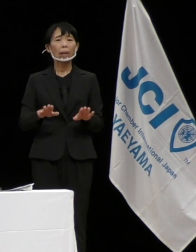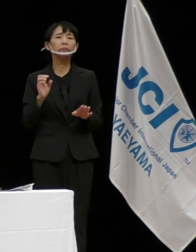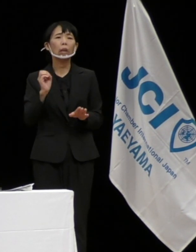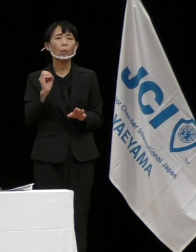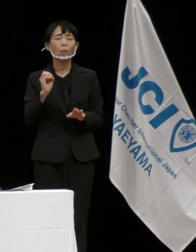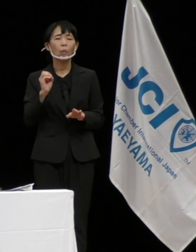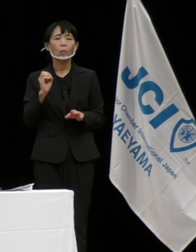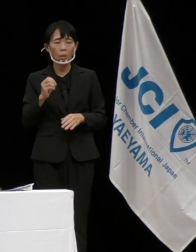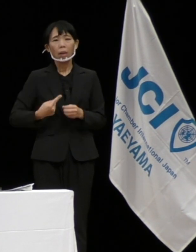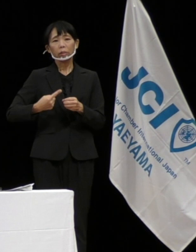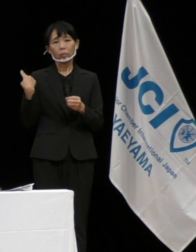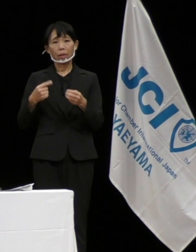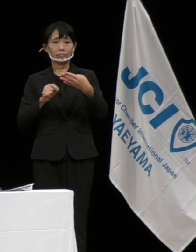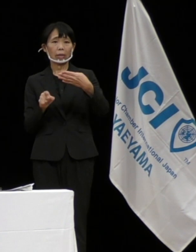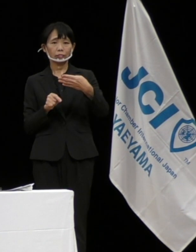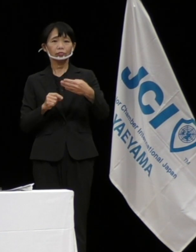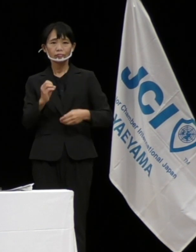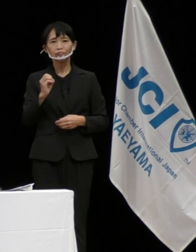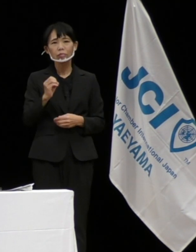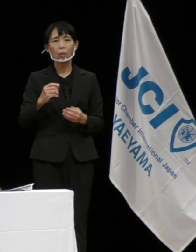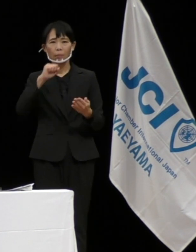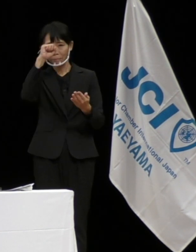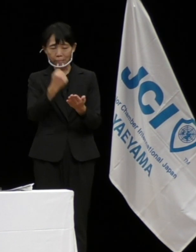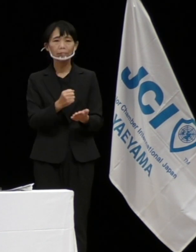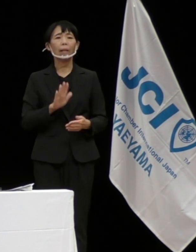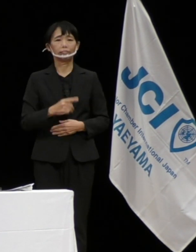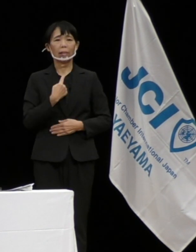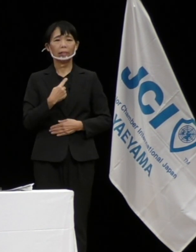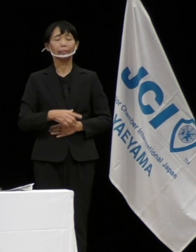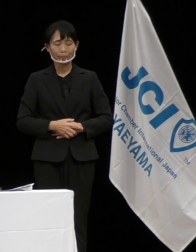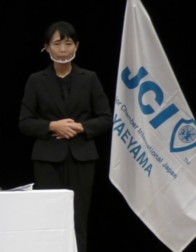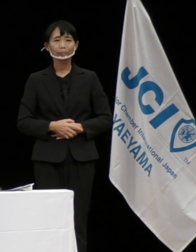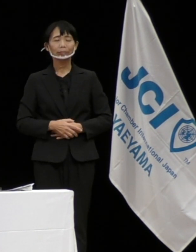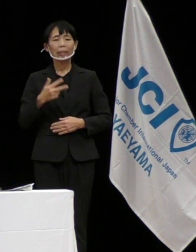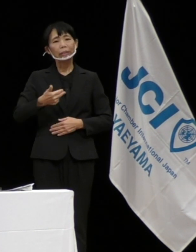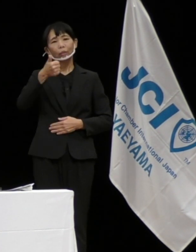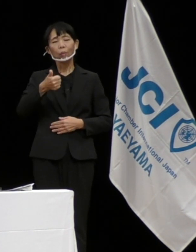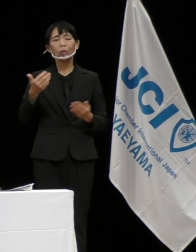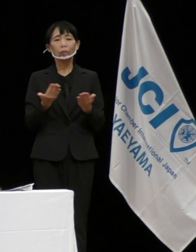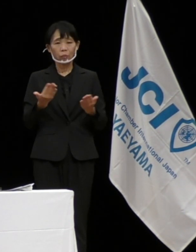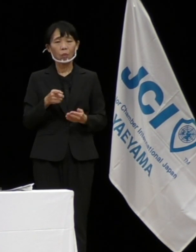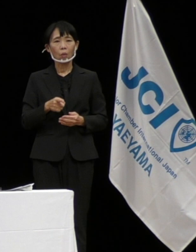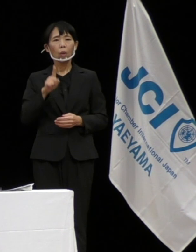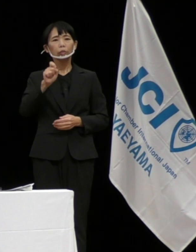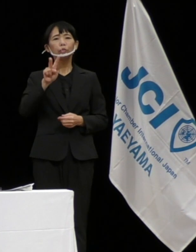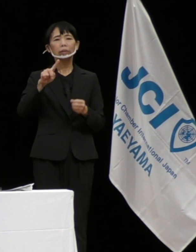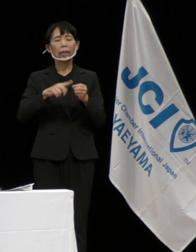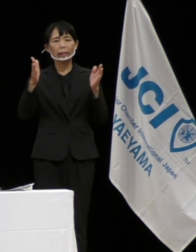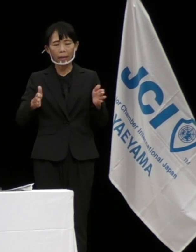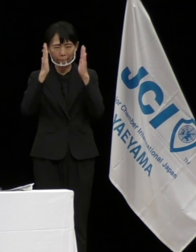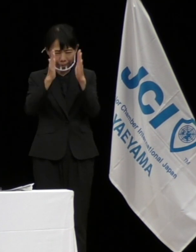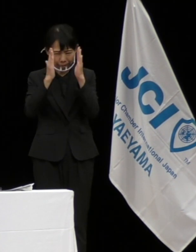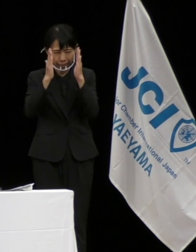ゼロを惰性いたしましたけれどもまあこういった意味で私自身は市長という仕事中に年間全力で全うしてきたつもり